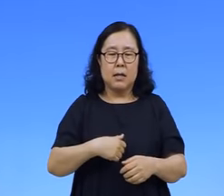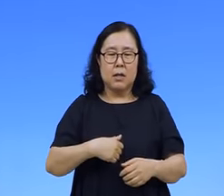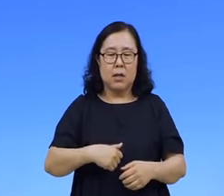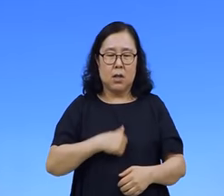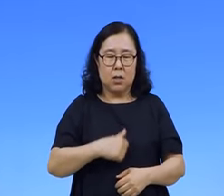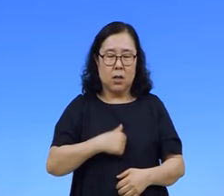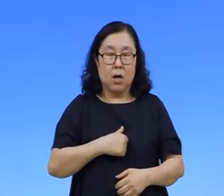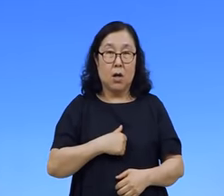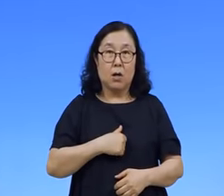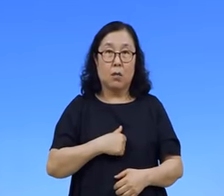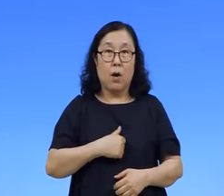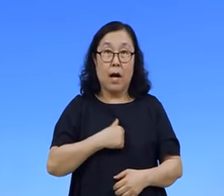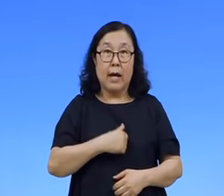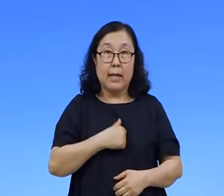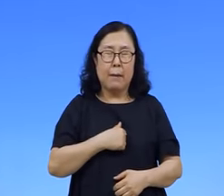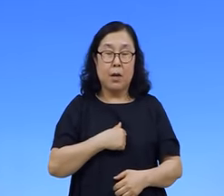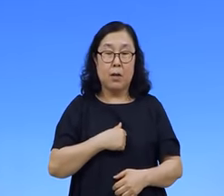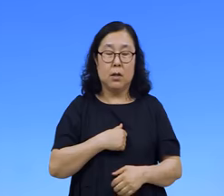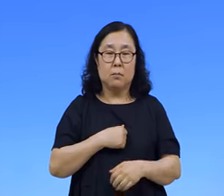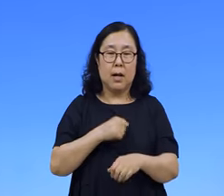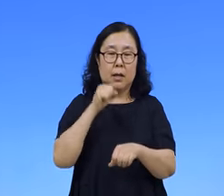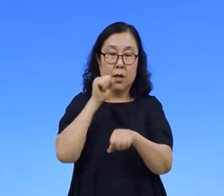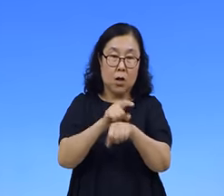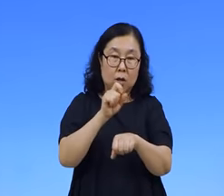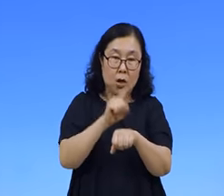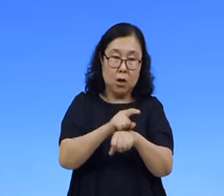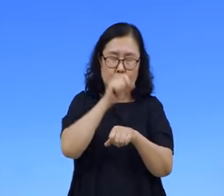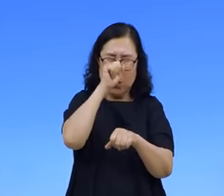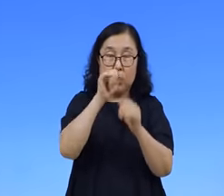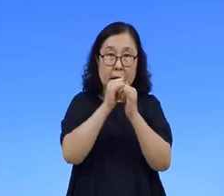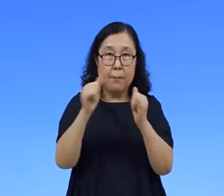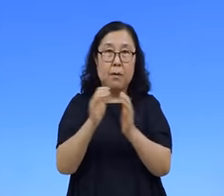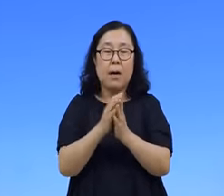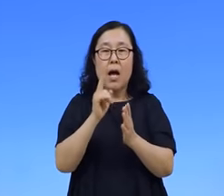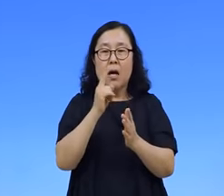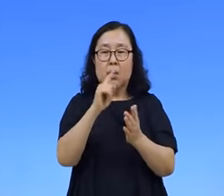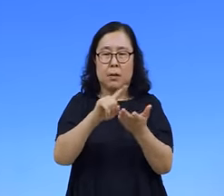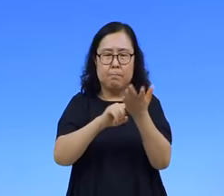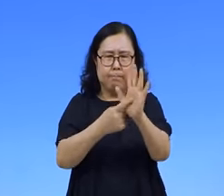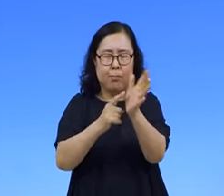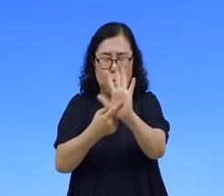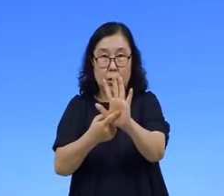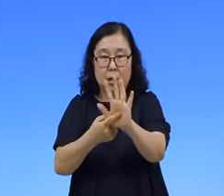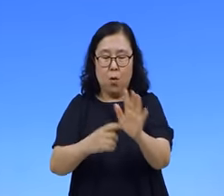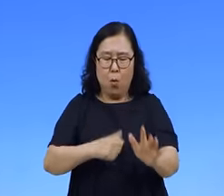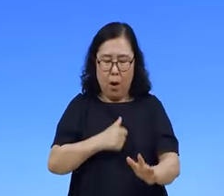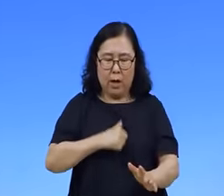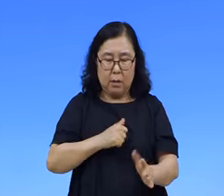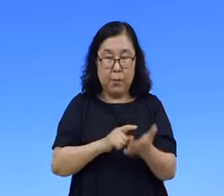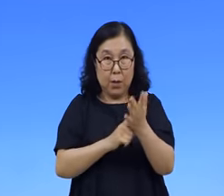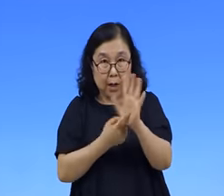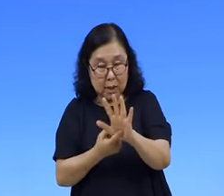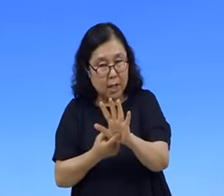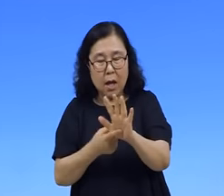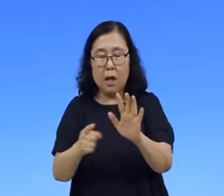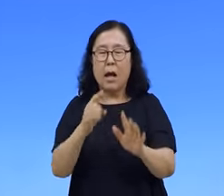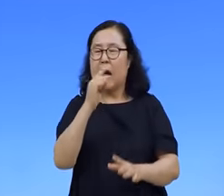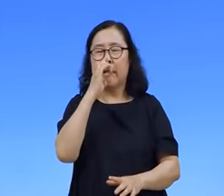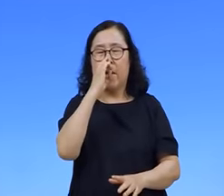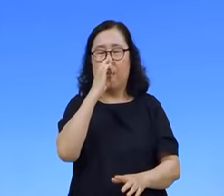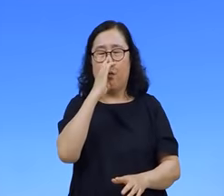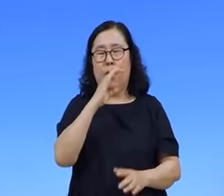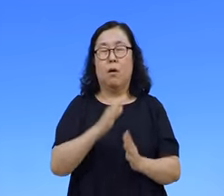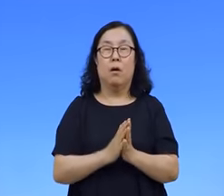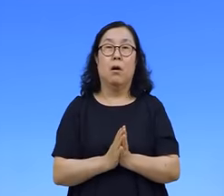사람은 건강하다 그런 말들을 하는데 그게 틀린 얘기라는 거예요. 연구해 보니까 그게 아니고요. 정반대라는 겁니다.